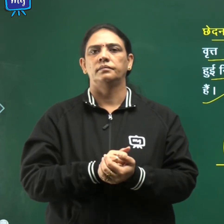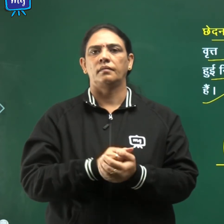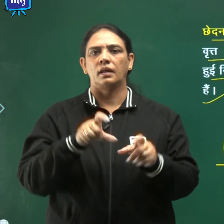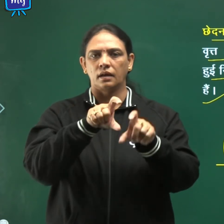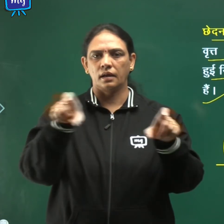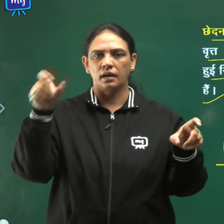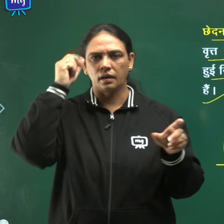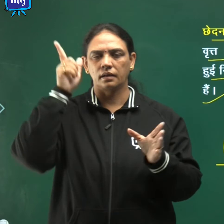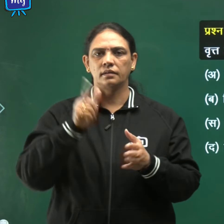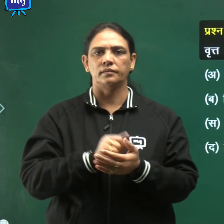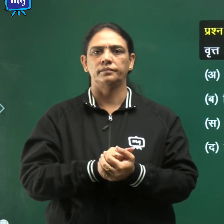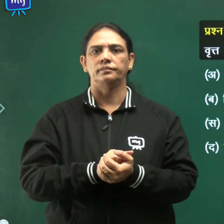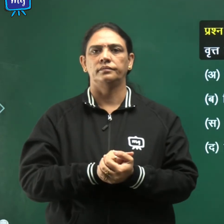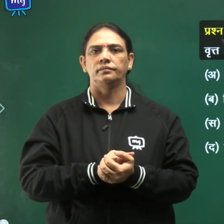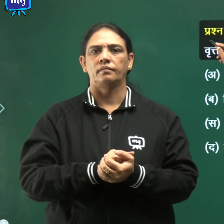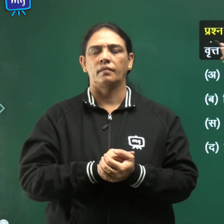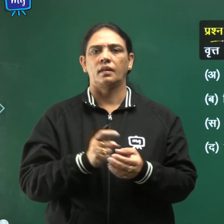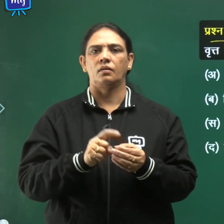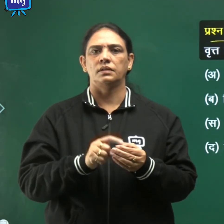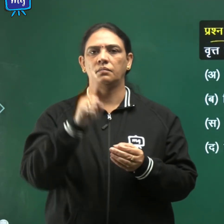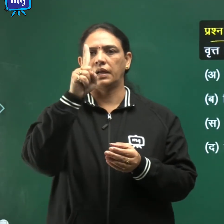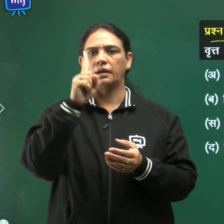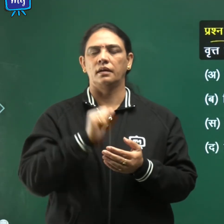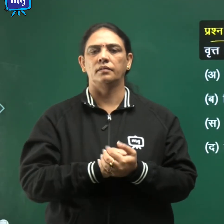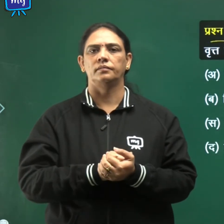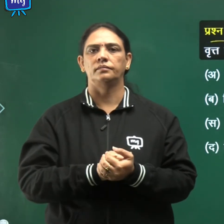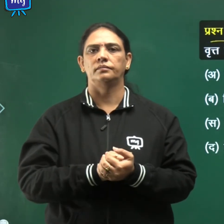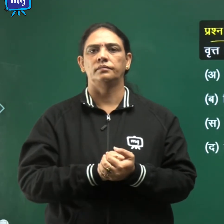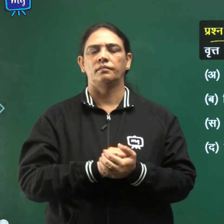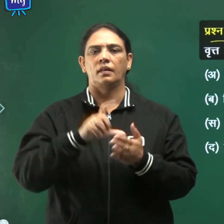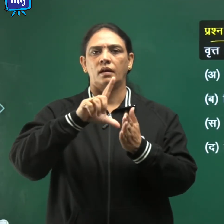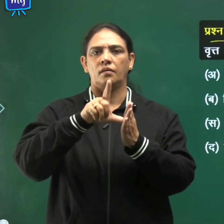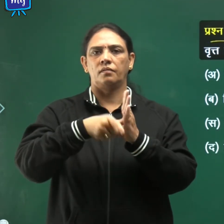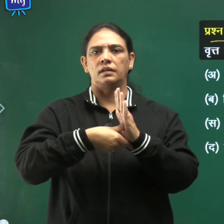समझ आ गया? प्रश्न नंबर 1, व्रत की